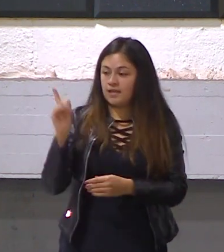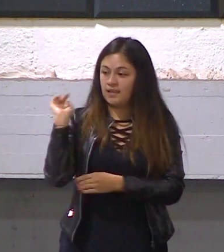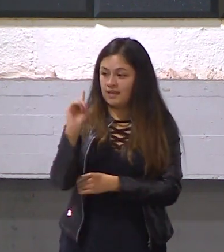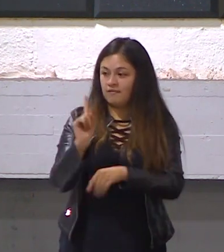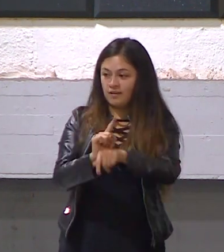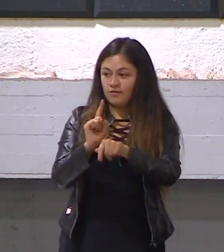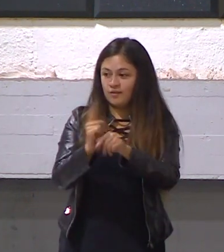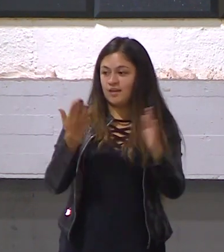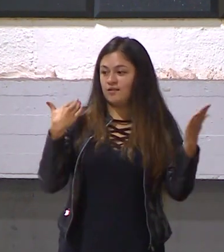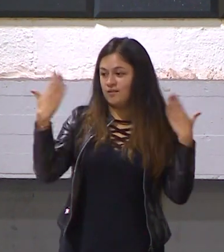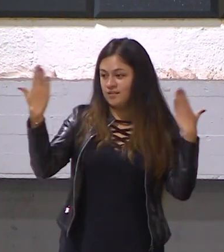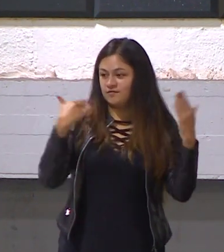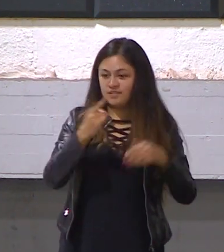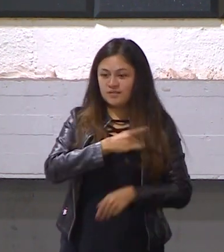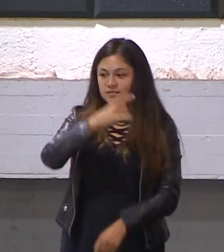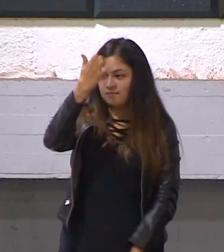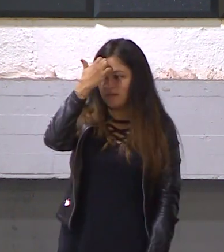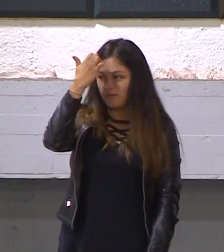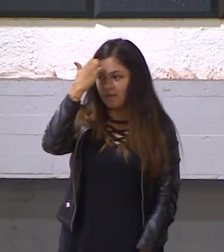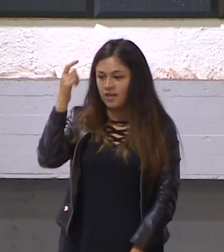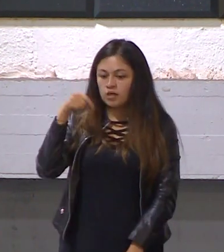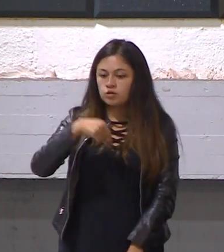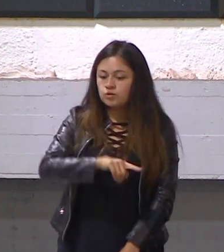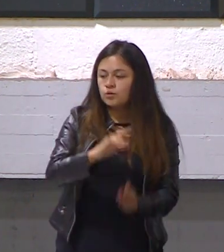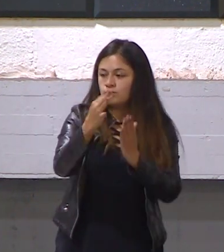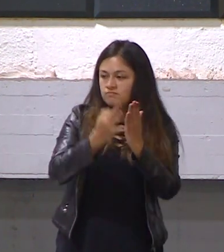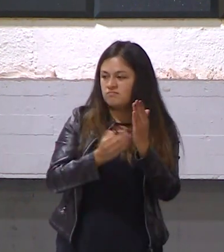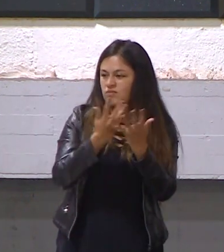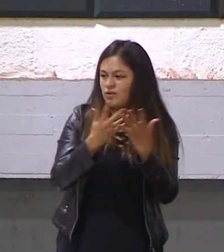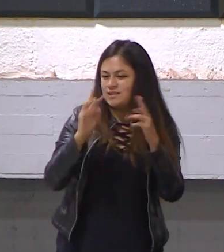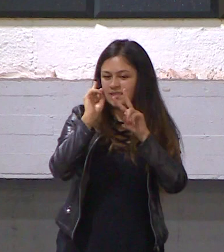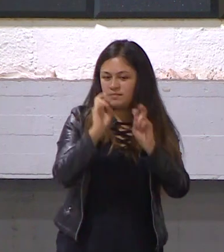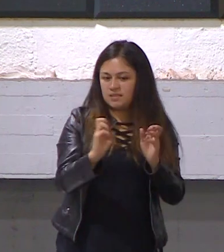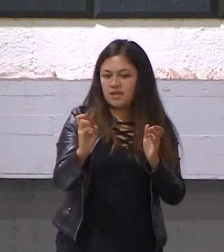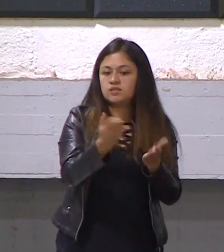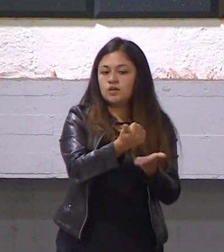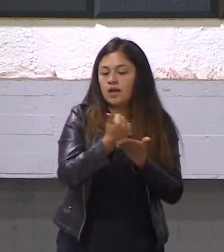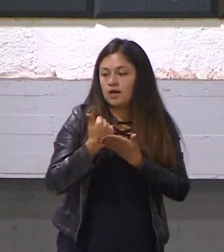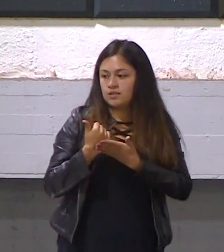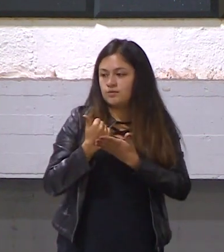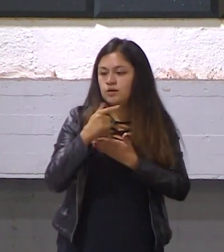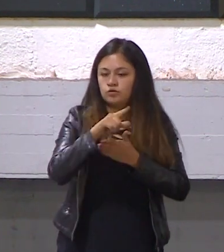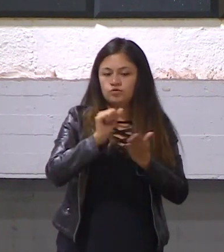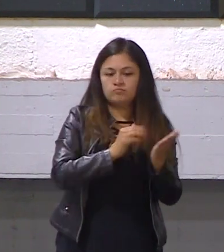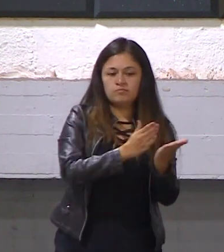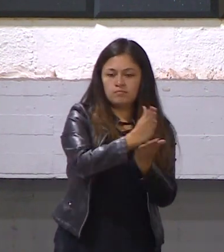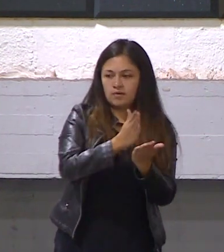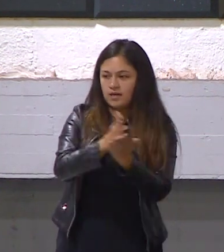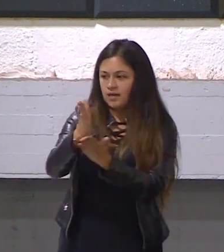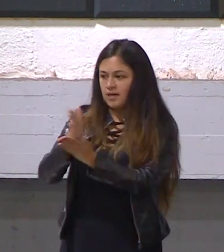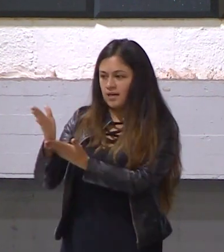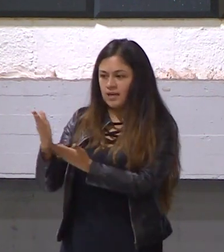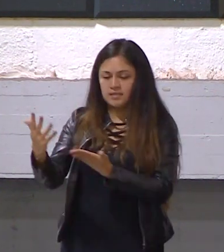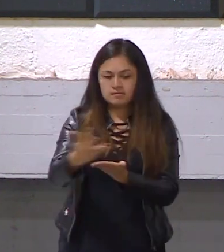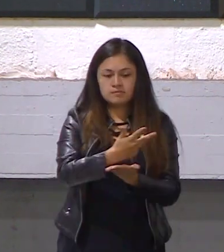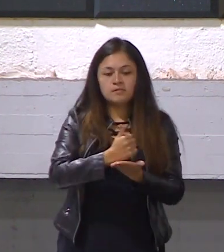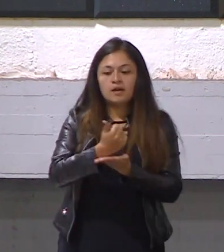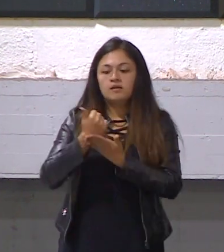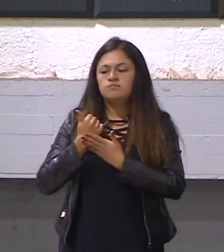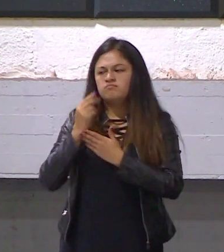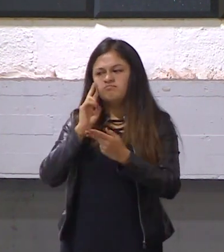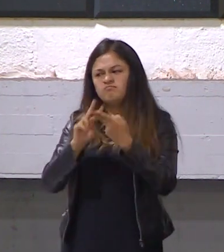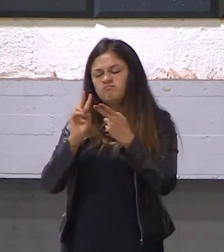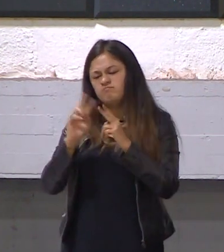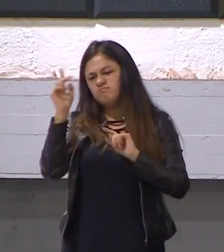de la universidad pedagógica nacional ha contribuido desde sus programas de formación con la discusión y